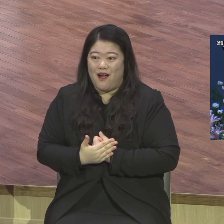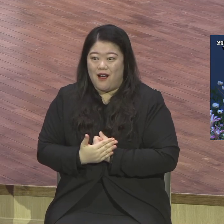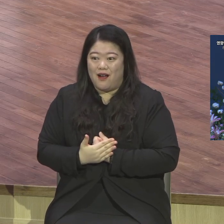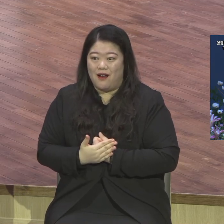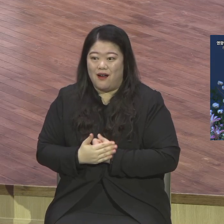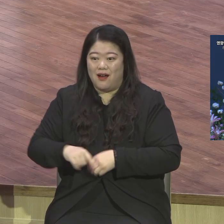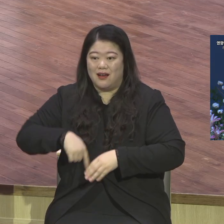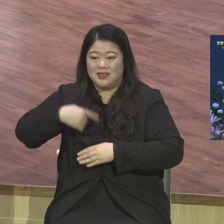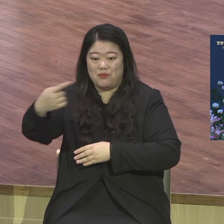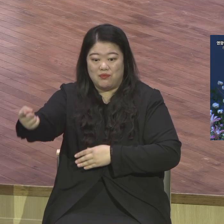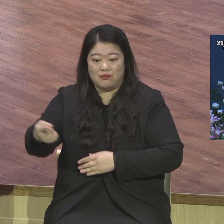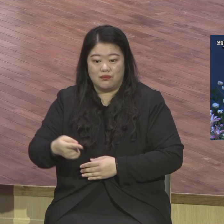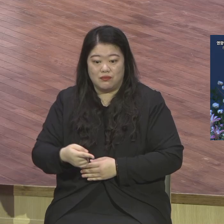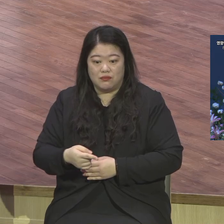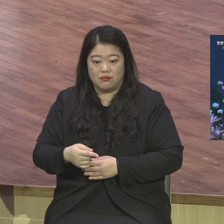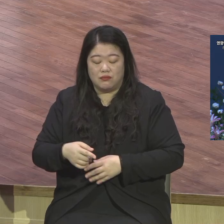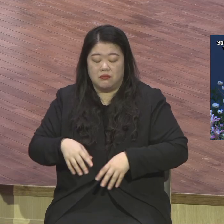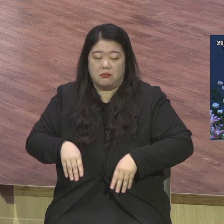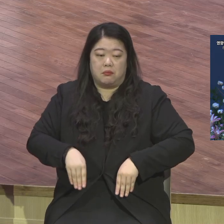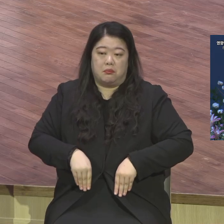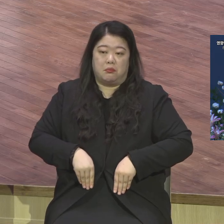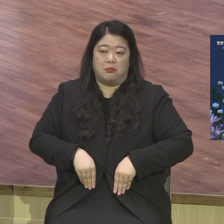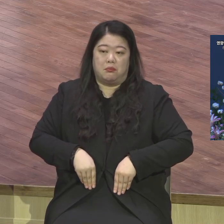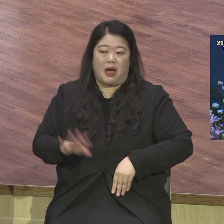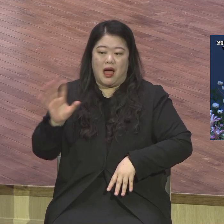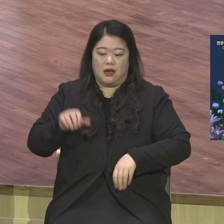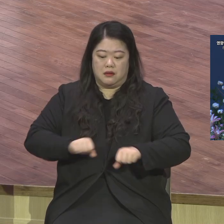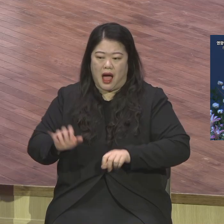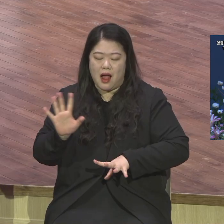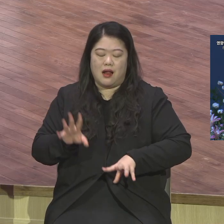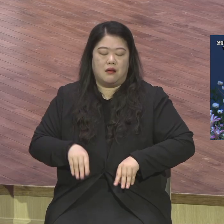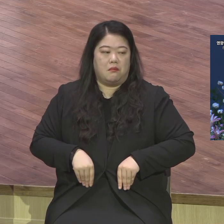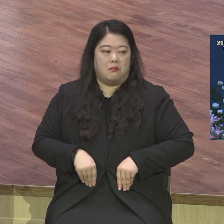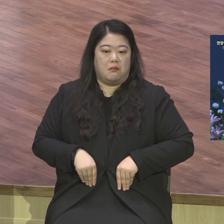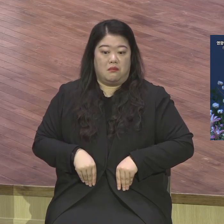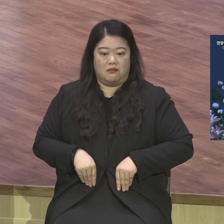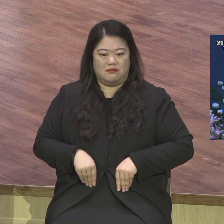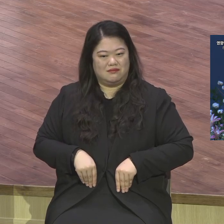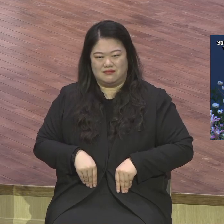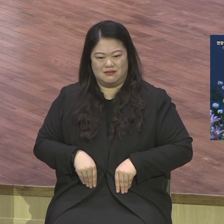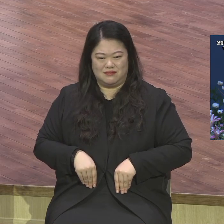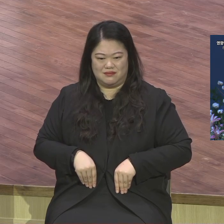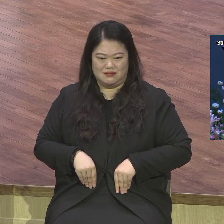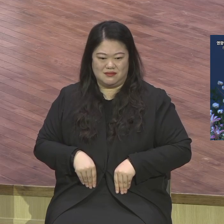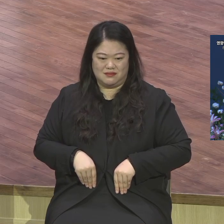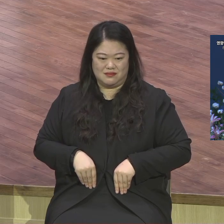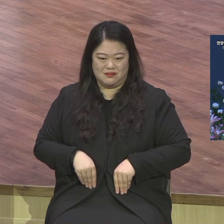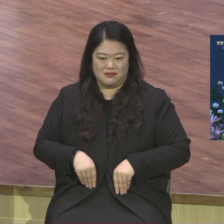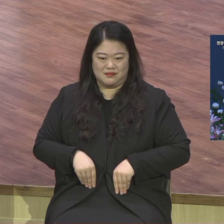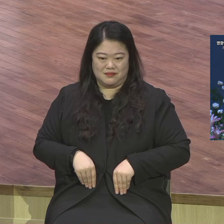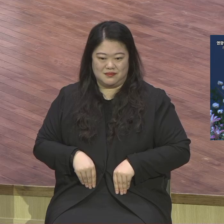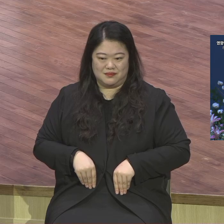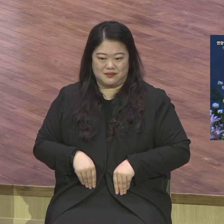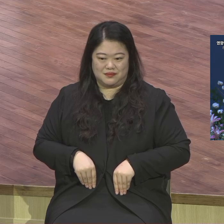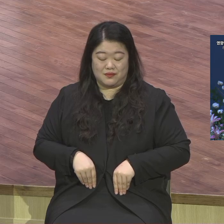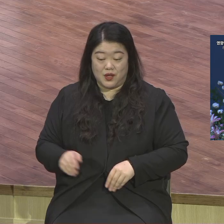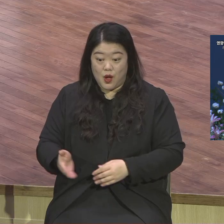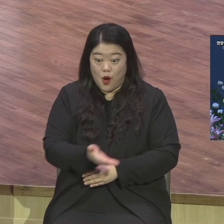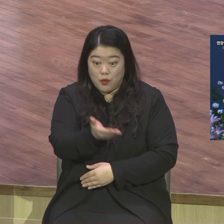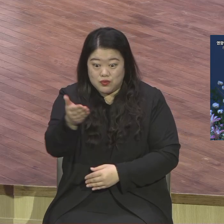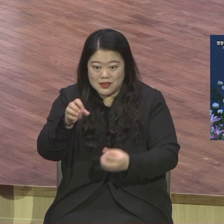여러분이 얼마나 하나님 말씀을 잘 적용해서 응답받느냐에 따라서 제가 설교를